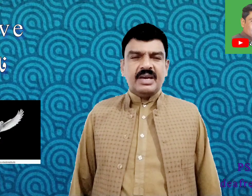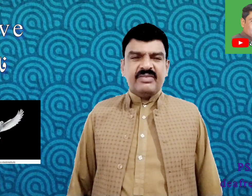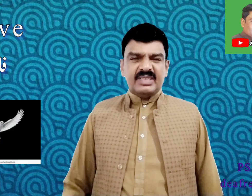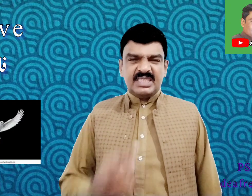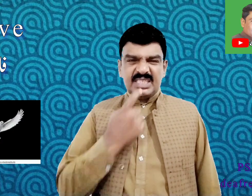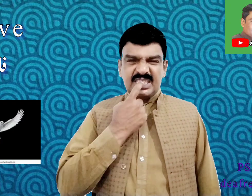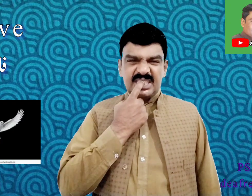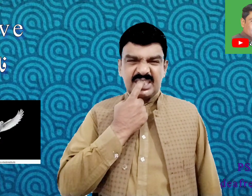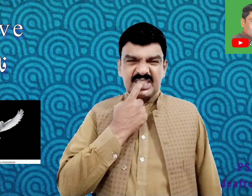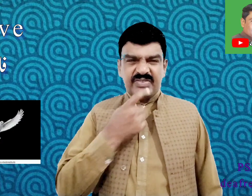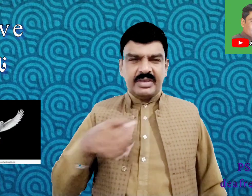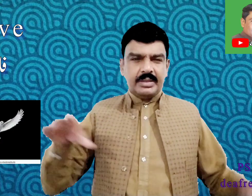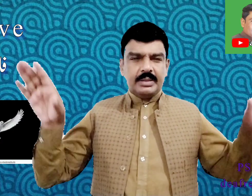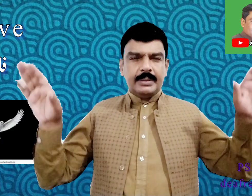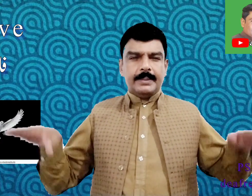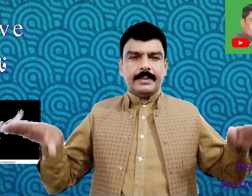dove, सफेद,